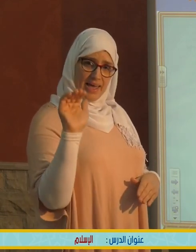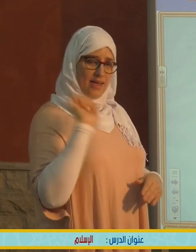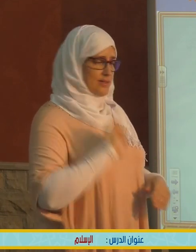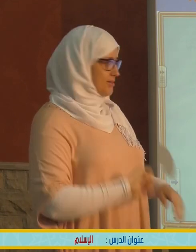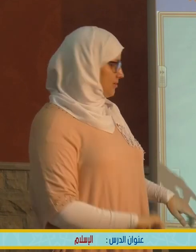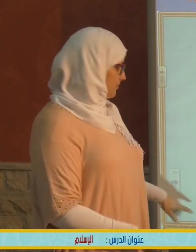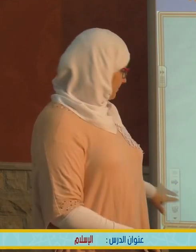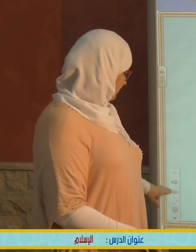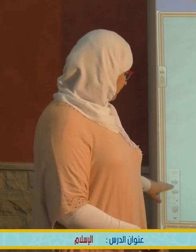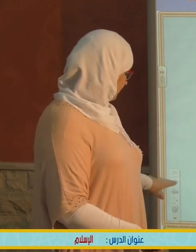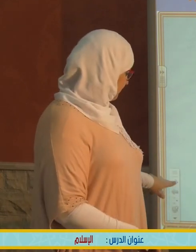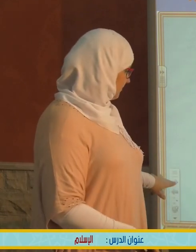4 ركعات،